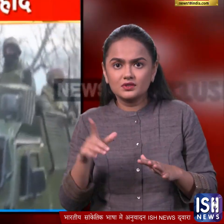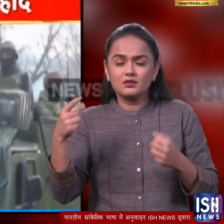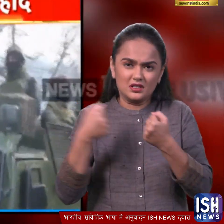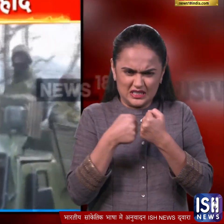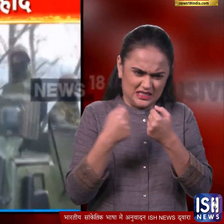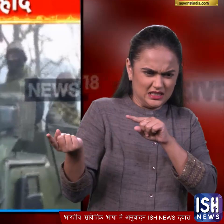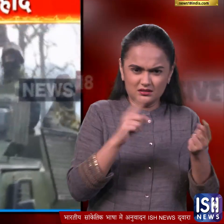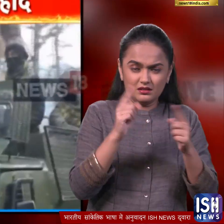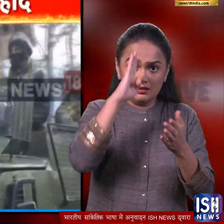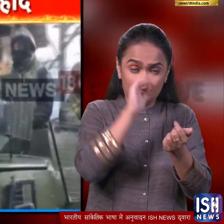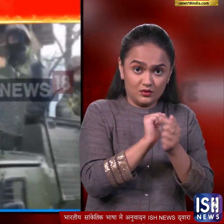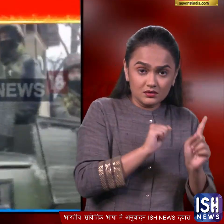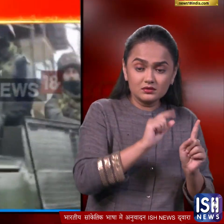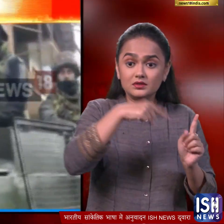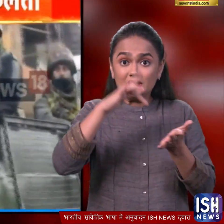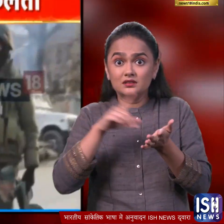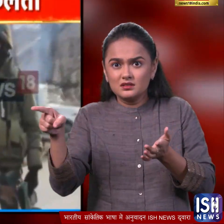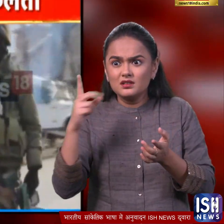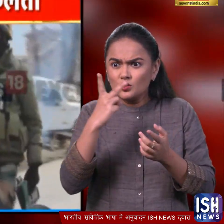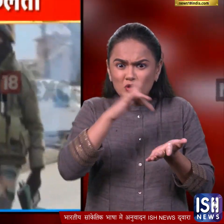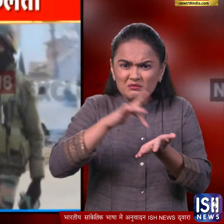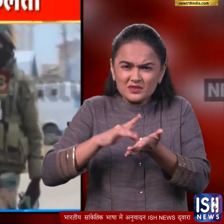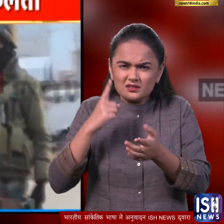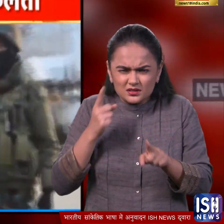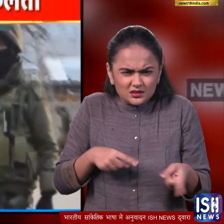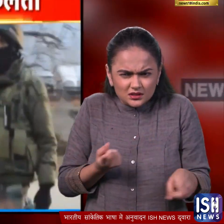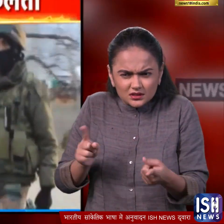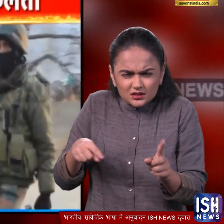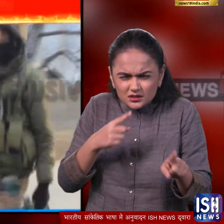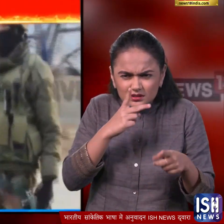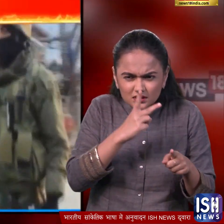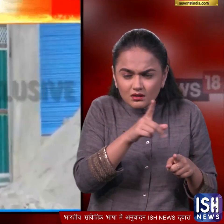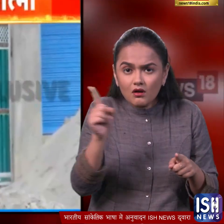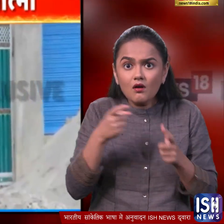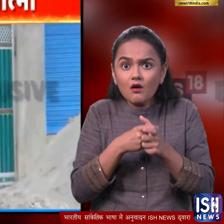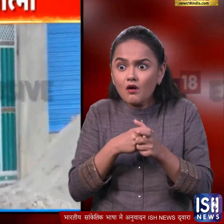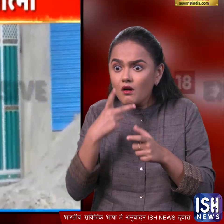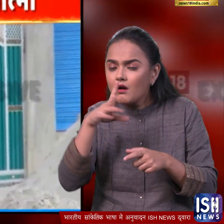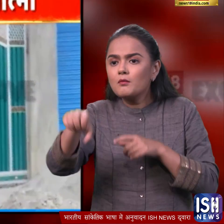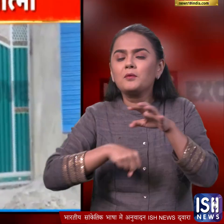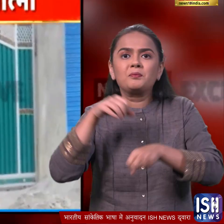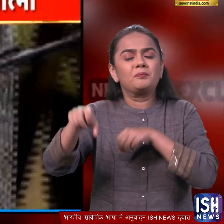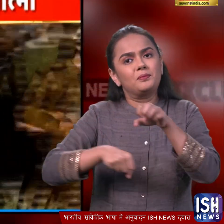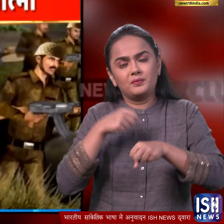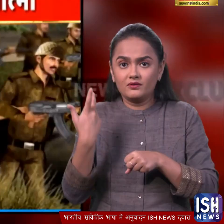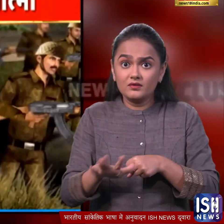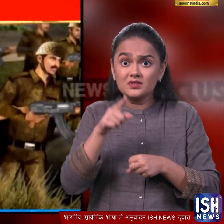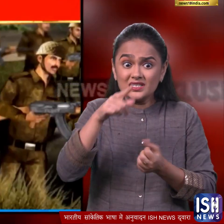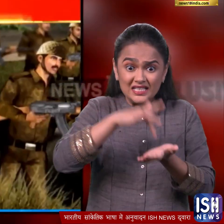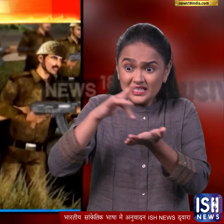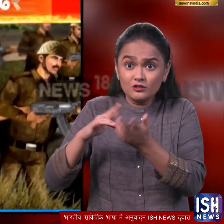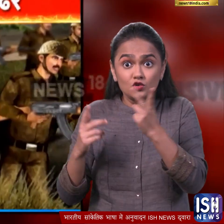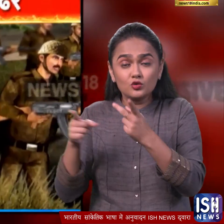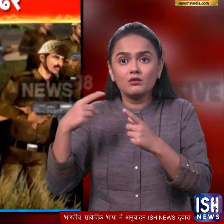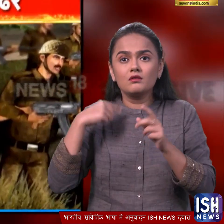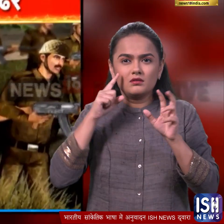के बाद भी सुरक्षा बल और पुलिस के जवानों ने दोनों इलाकों के चप्पे चप्पे पर नजर रखी और वो वहां हथियारों के साथ तैनात हो गए। बताया गया कि इन